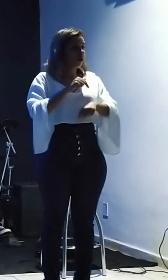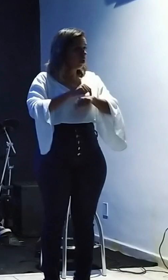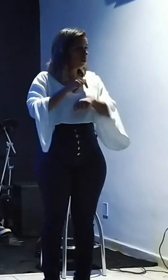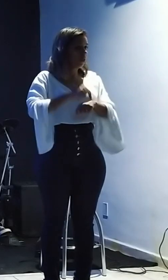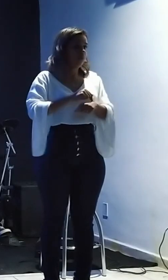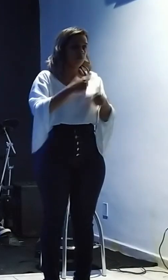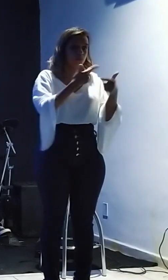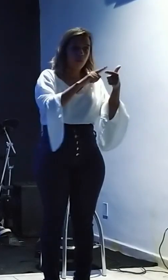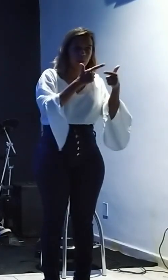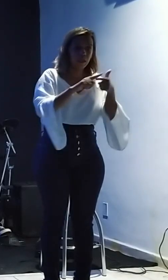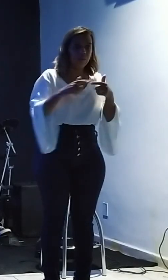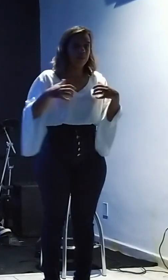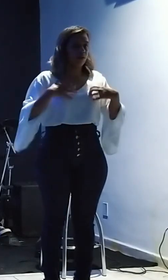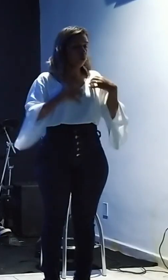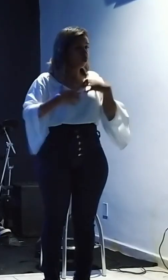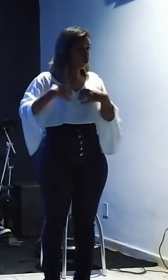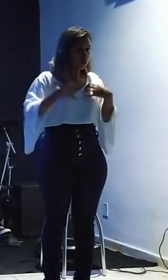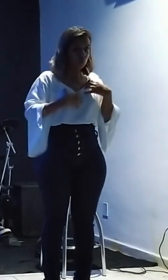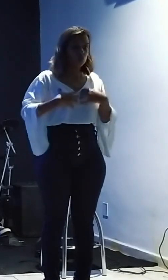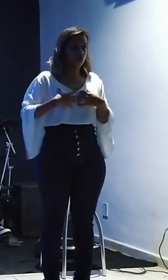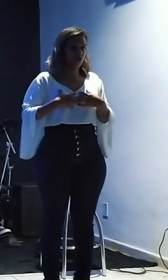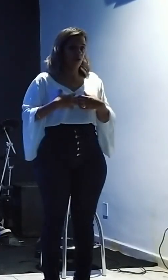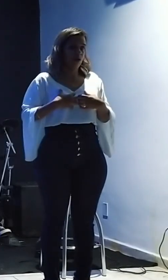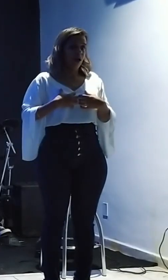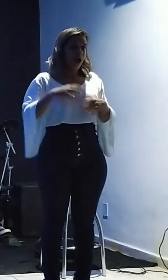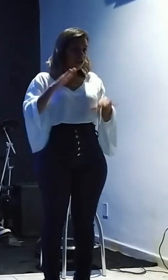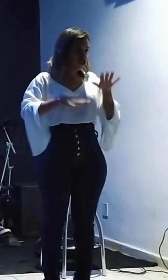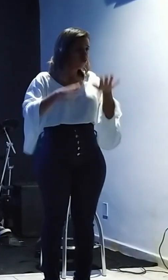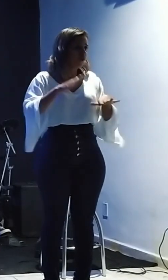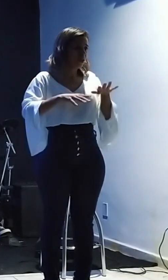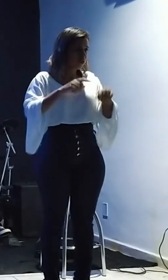está contigo. Glória a Deus, aleluia. Por pior